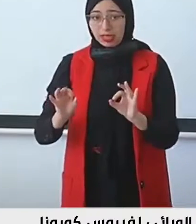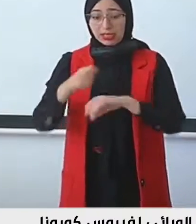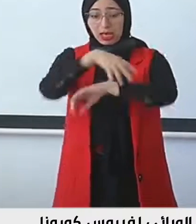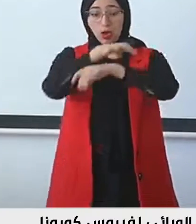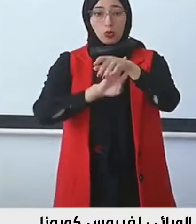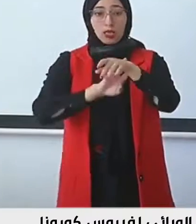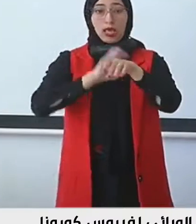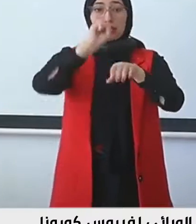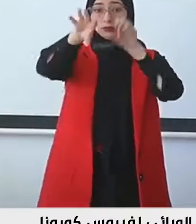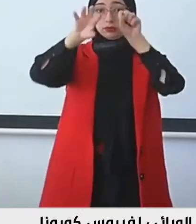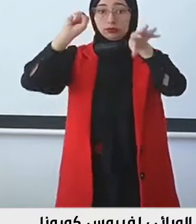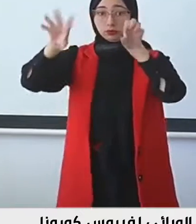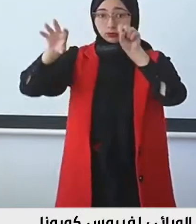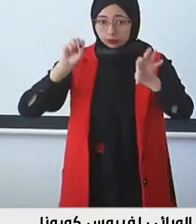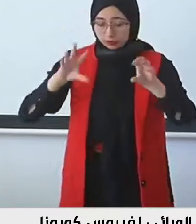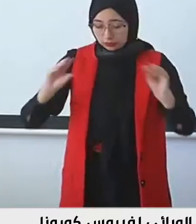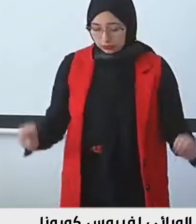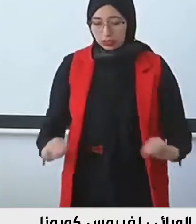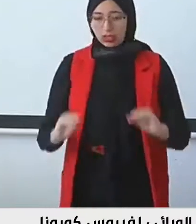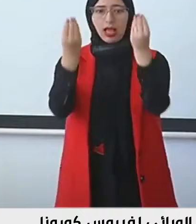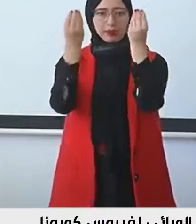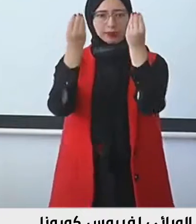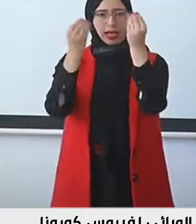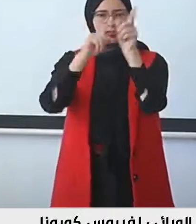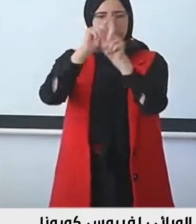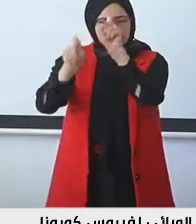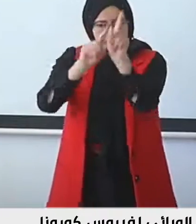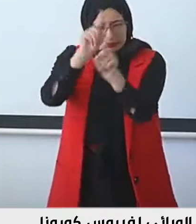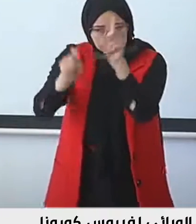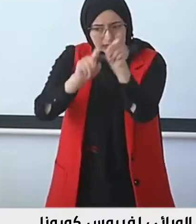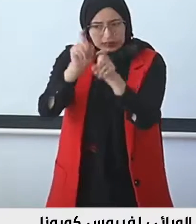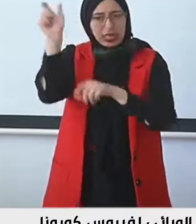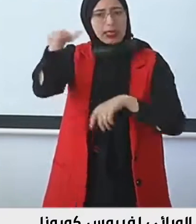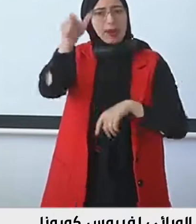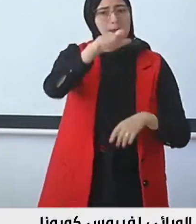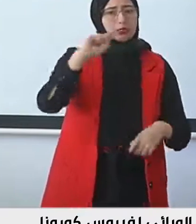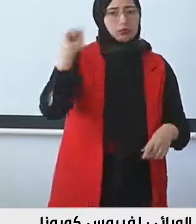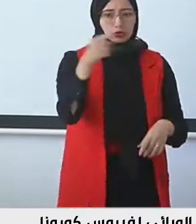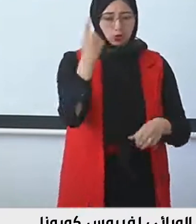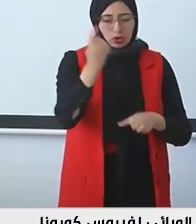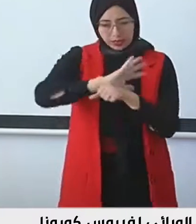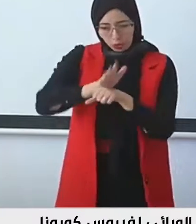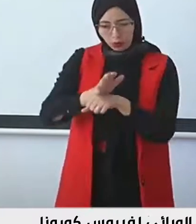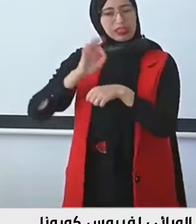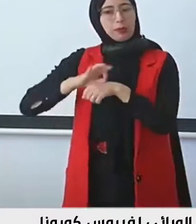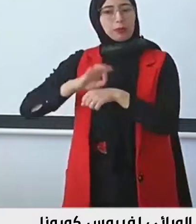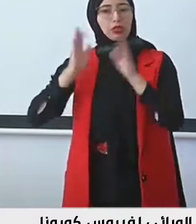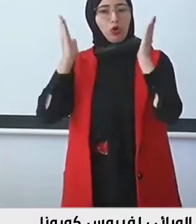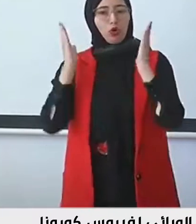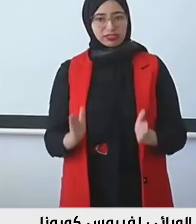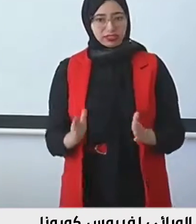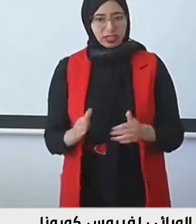للجهات، وتنطلق عمليه التقصي للحالات